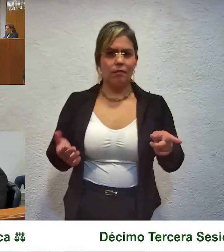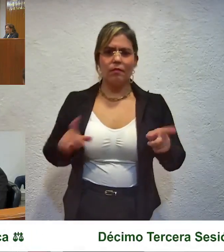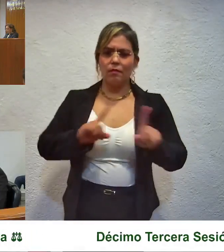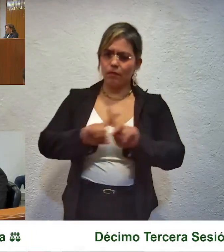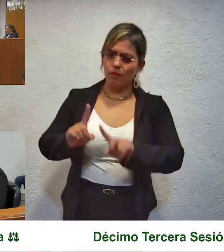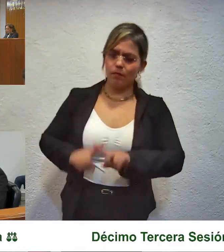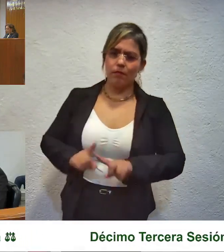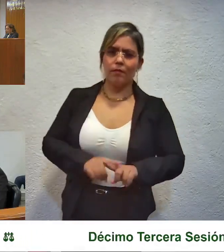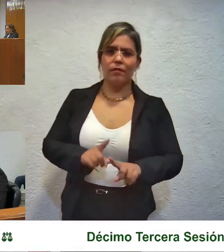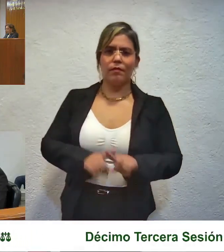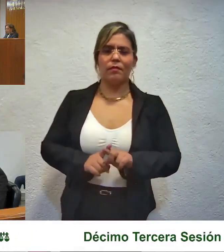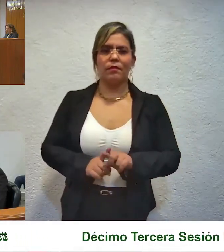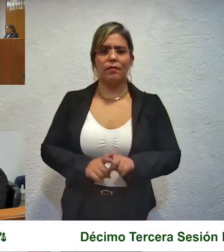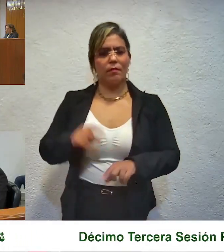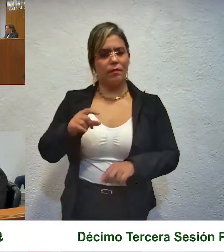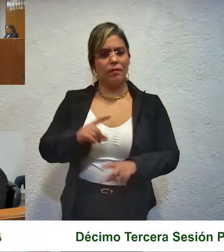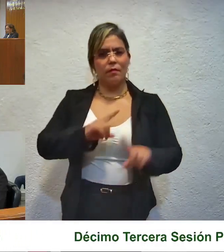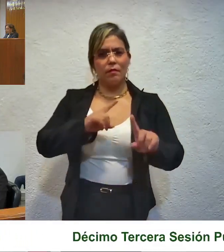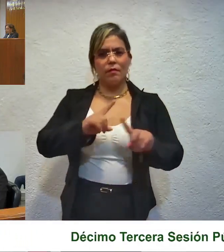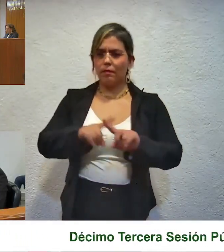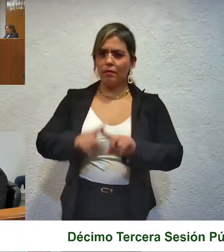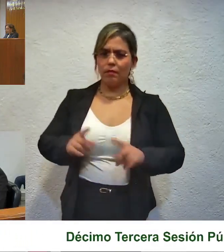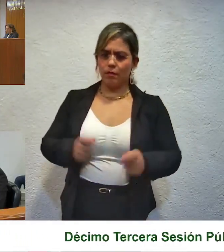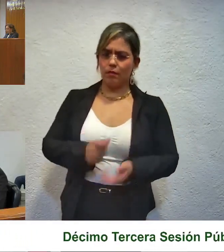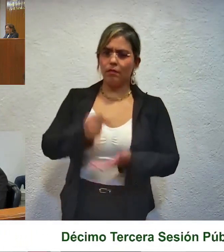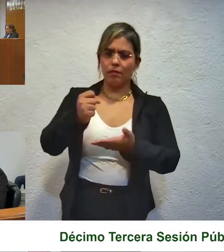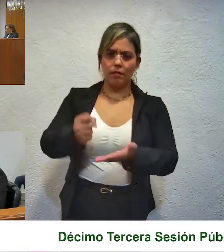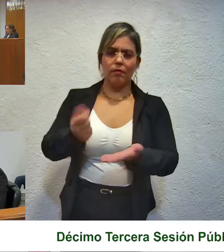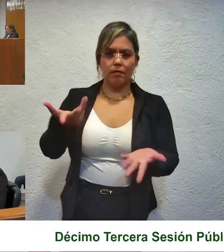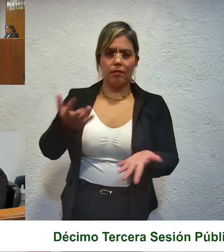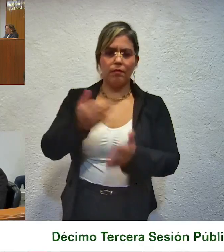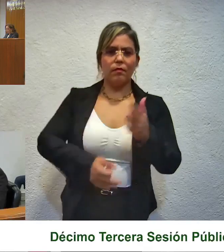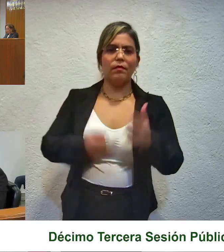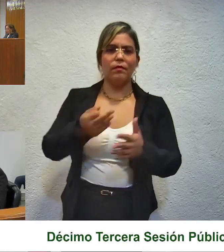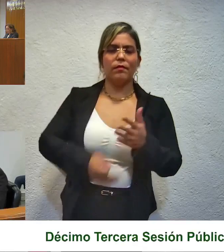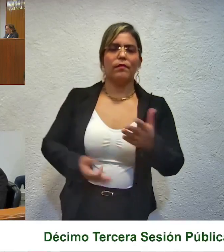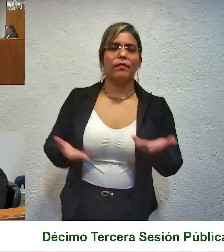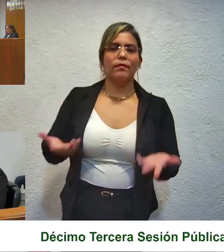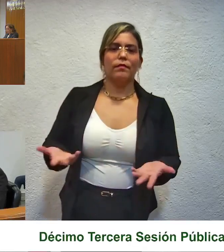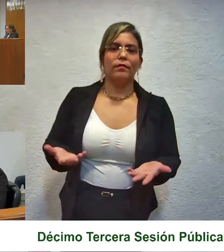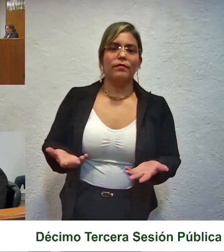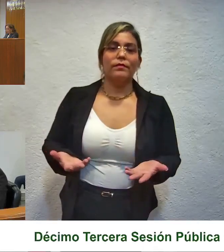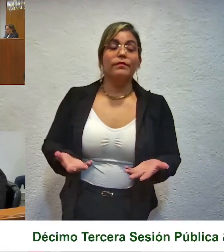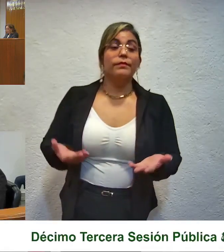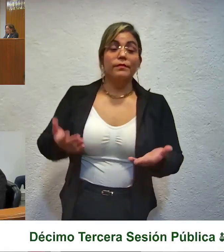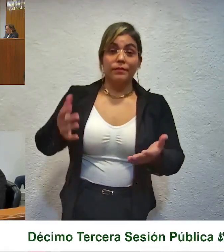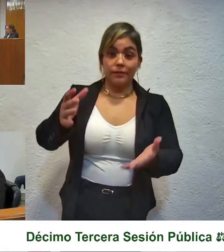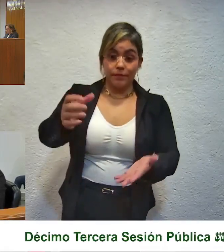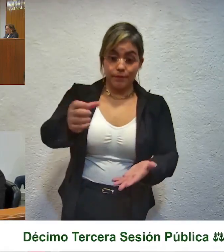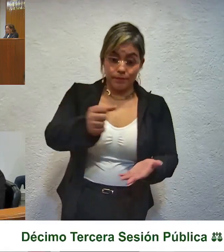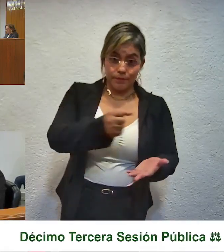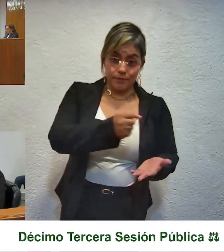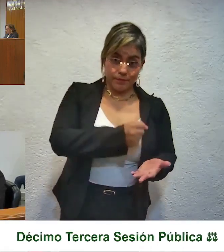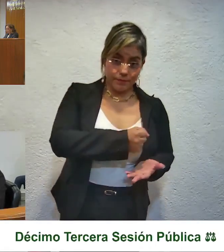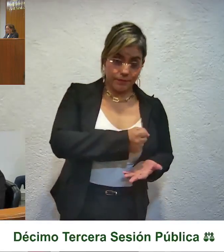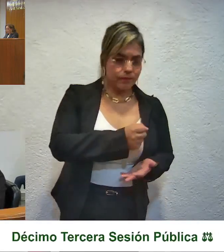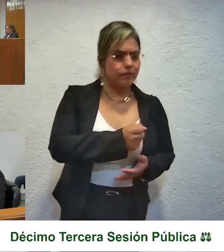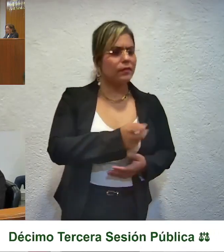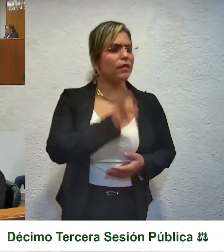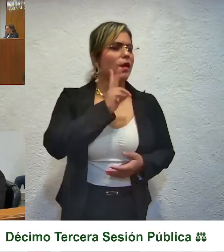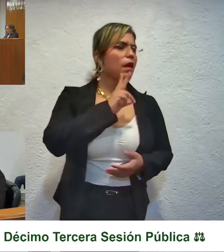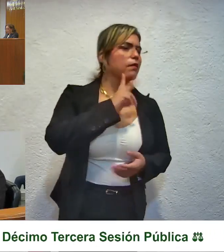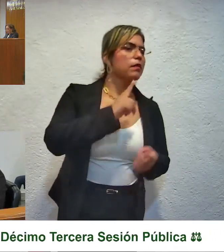audiencia respecto de la causa de retención. Lo infundado radica en que no se demostró la existencia de dichas percepciones